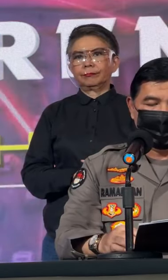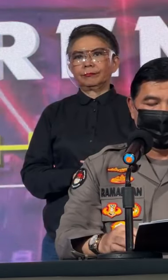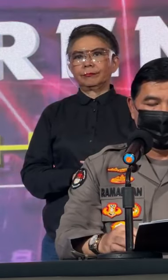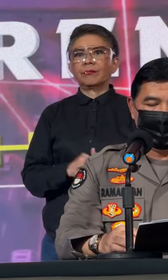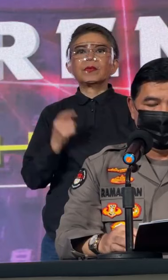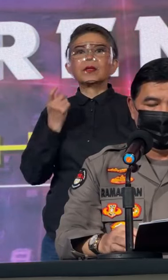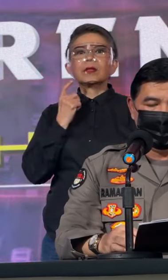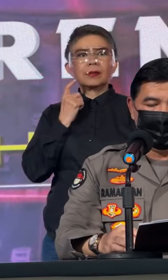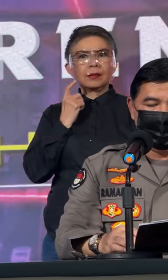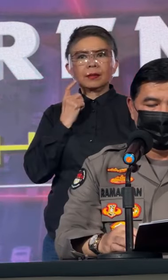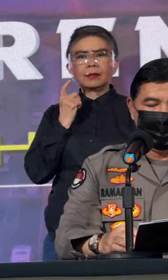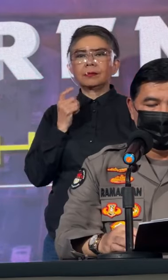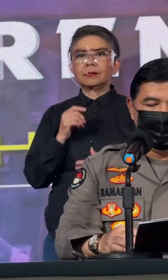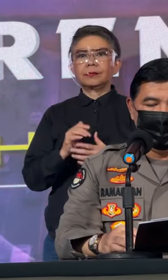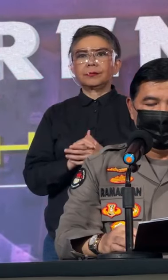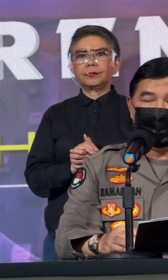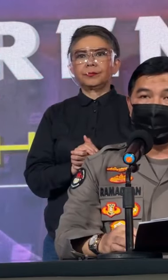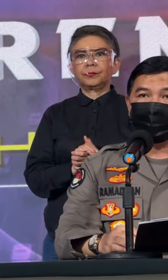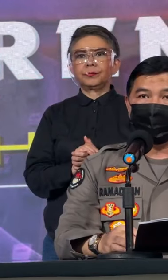terkait dengan